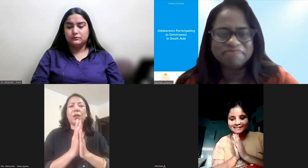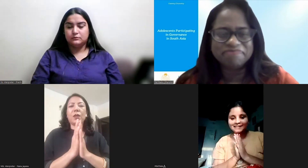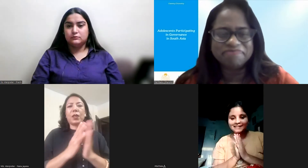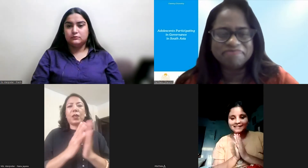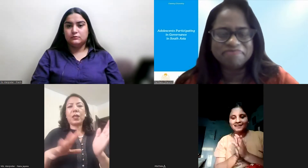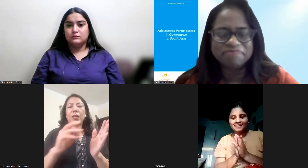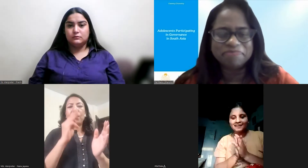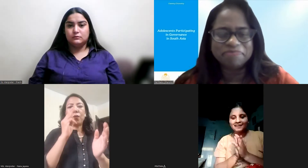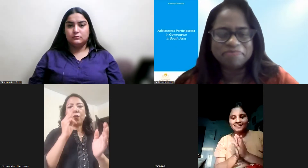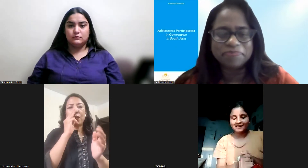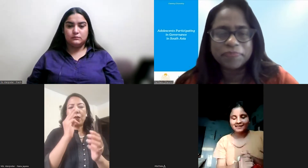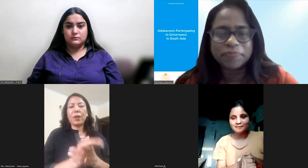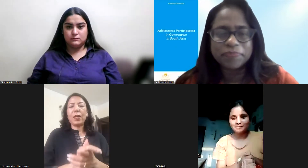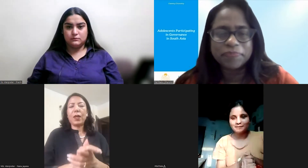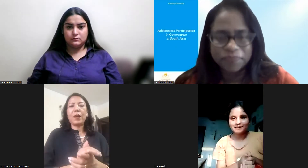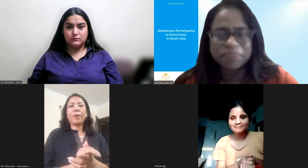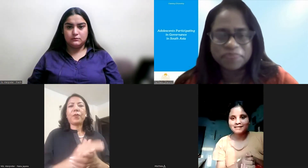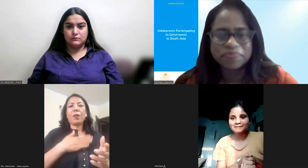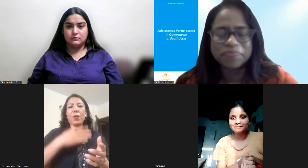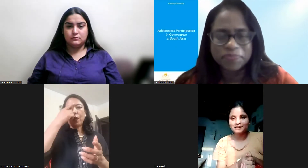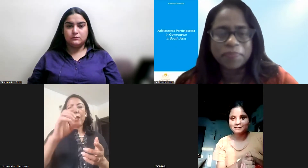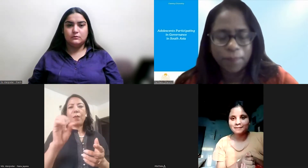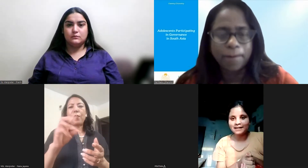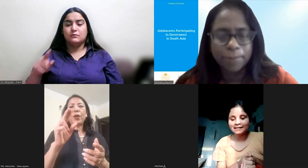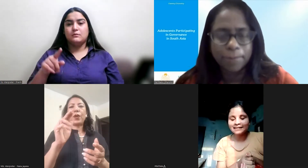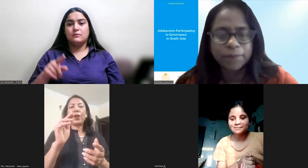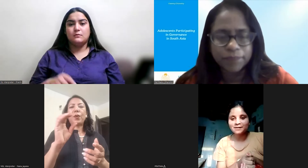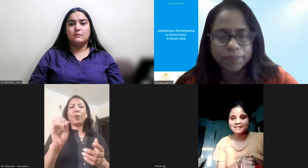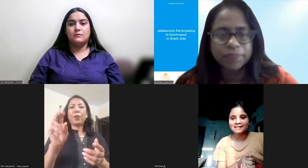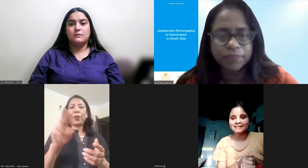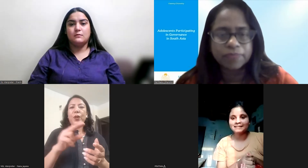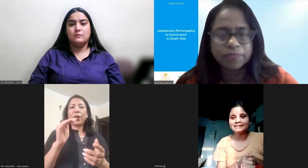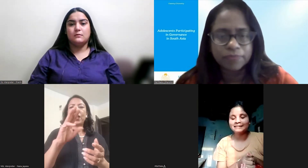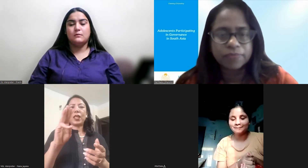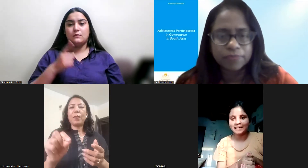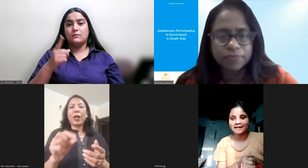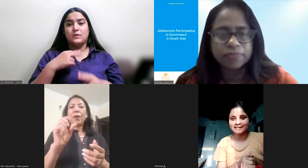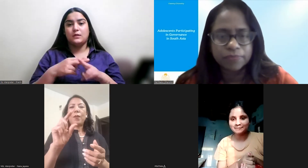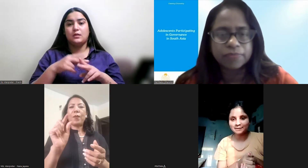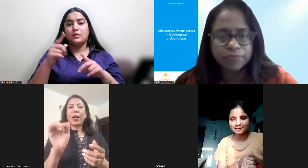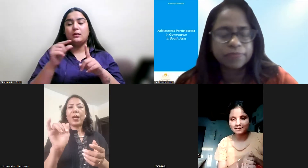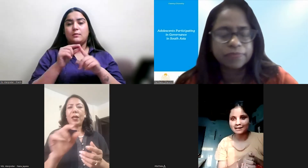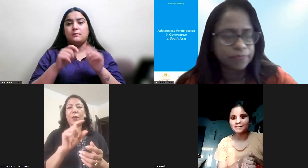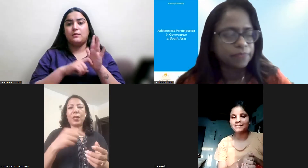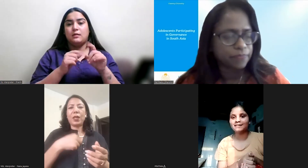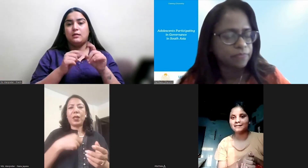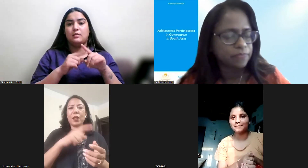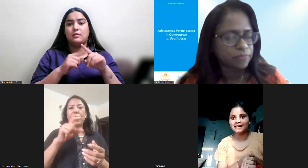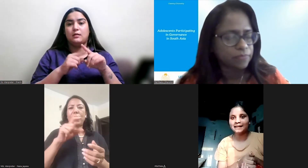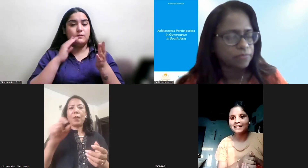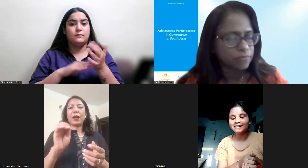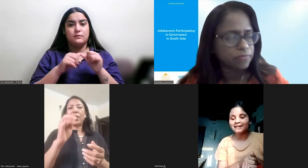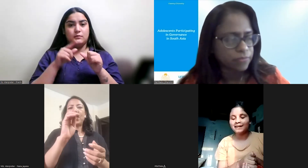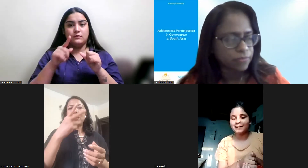सम्पूर्णमा मेरो नाम चाहिँ प्रतिमा पाण्डे, म चाहिँ नेपालबाट, म सैनामैना